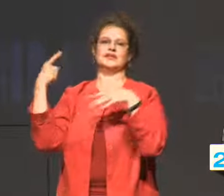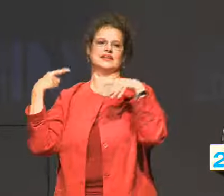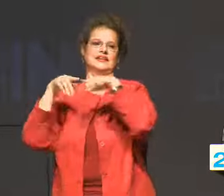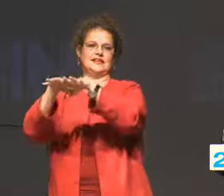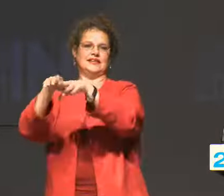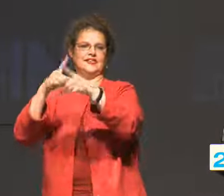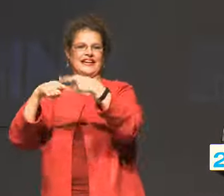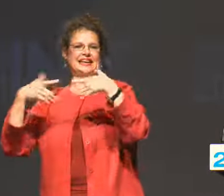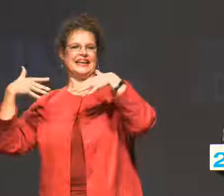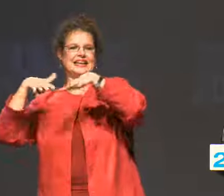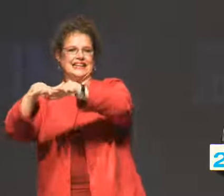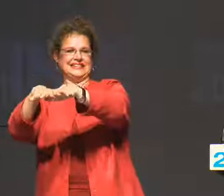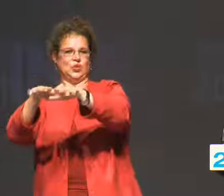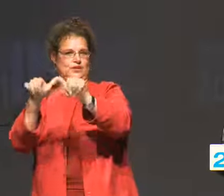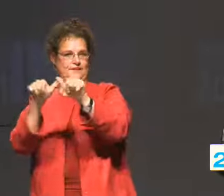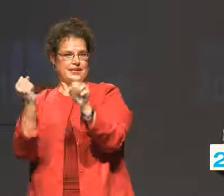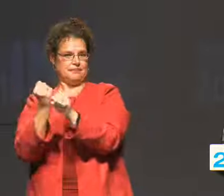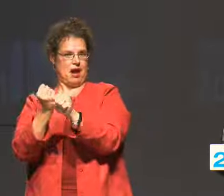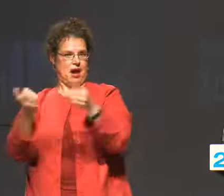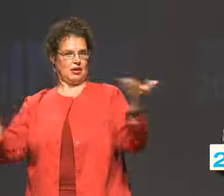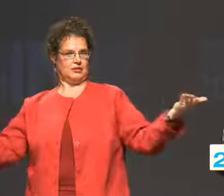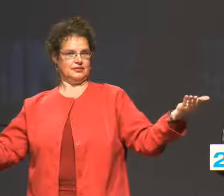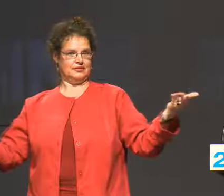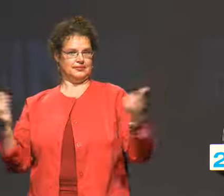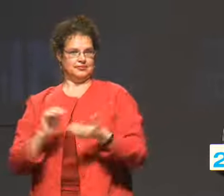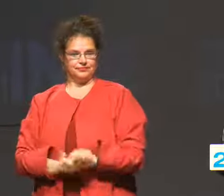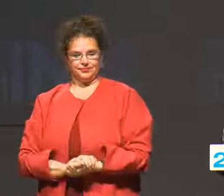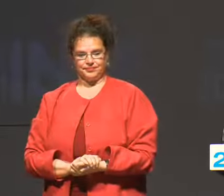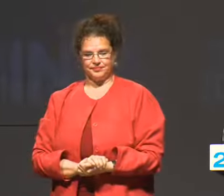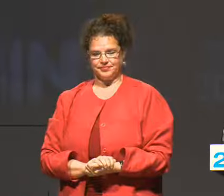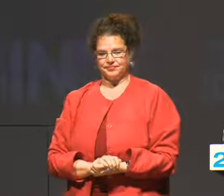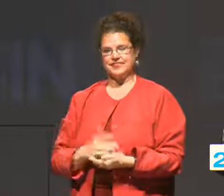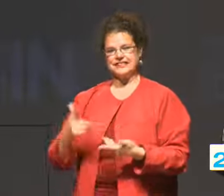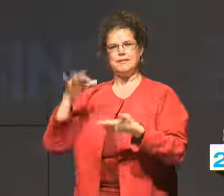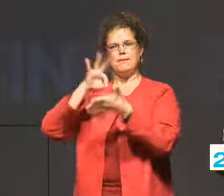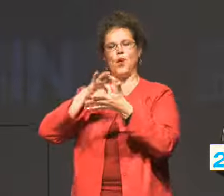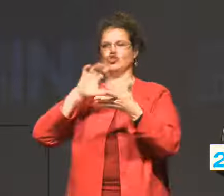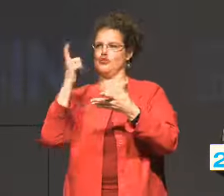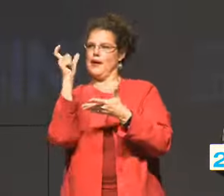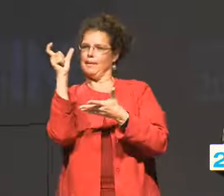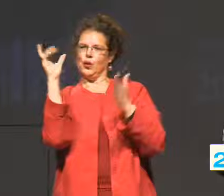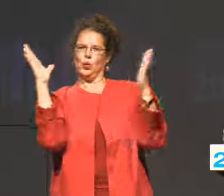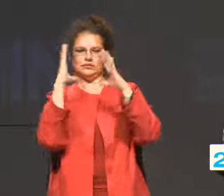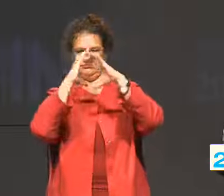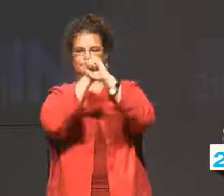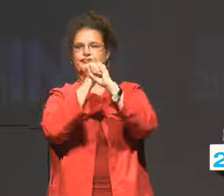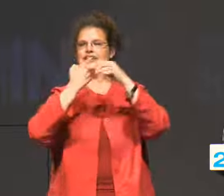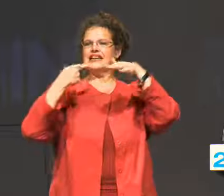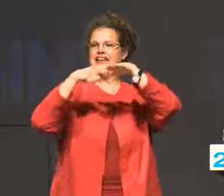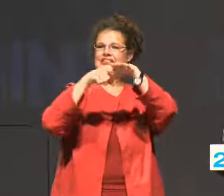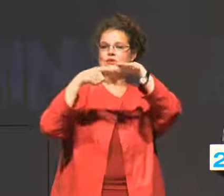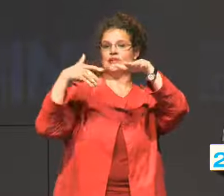diese Positionen. Und hier stelle ich jetzt die Frage, diese Wiedereingliederung,